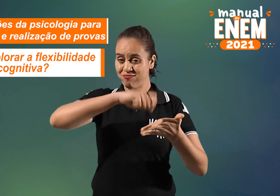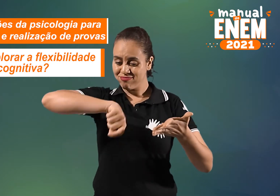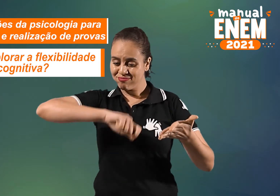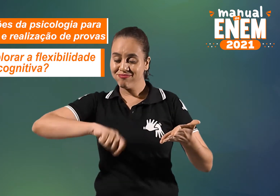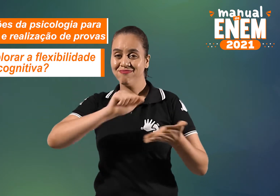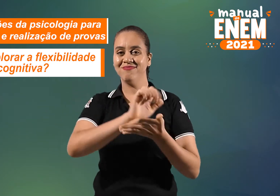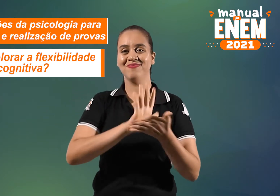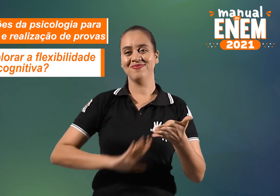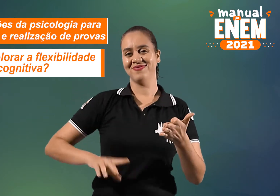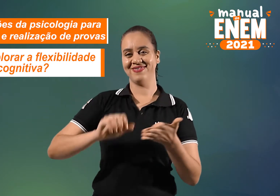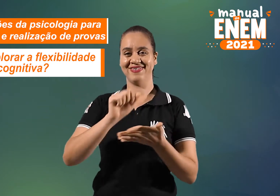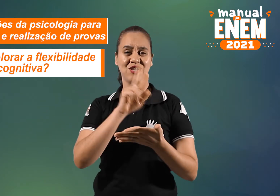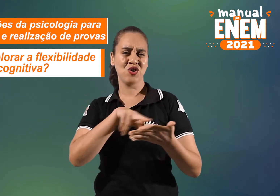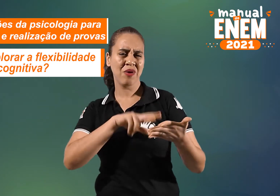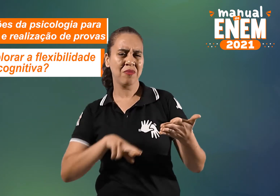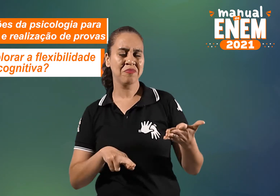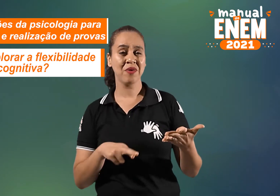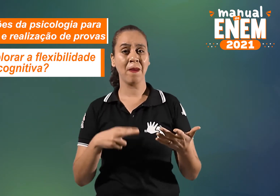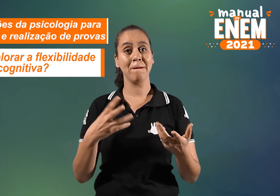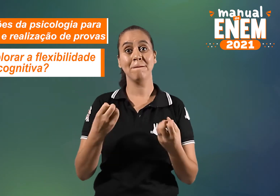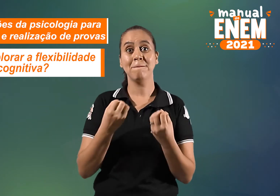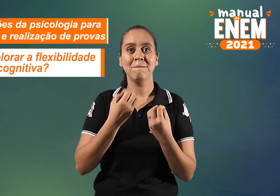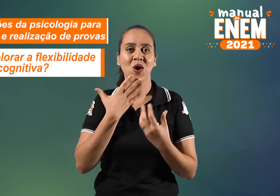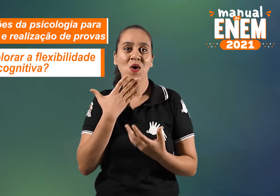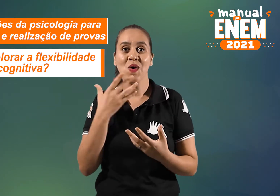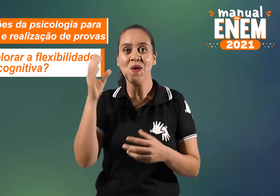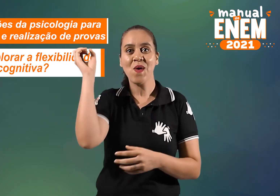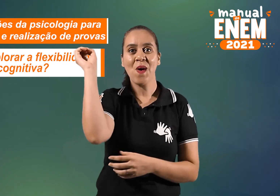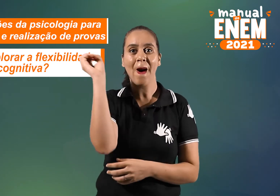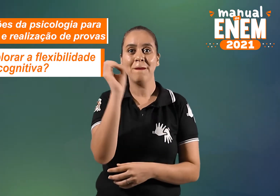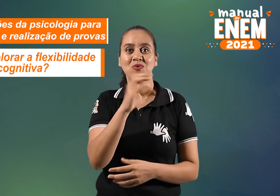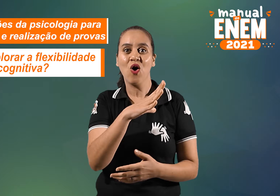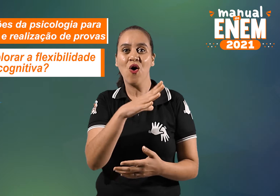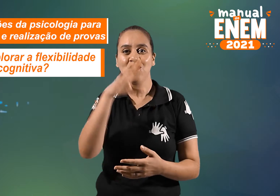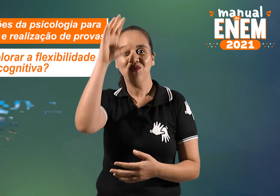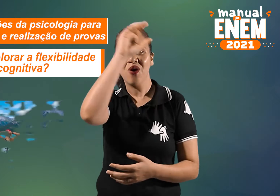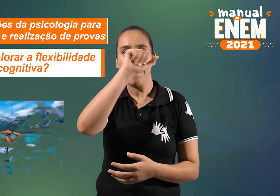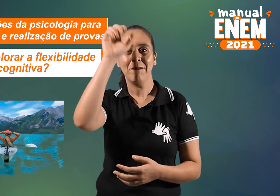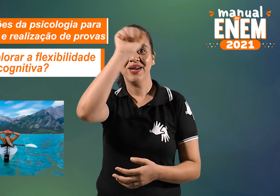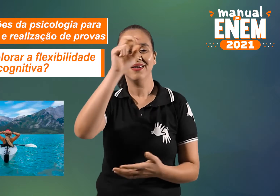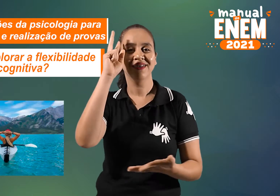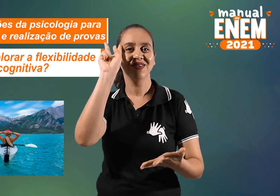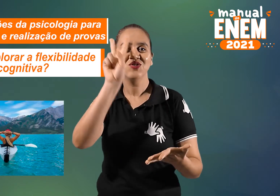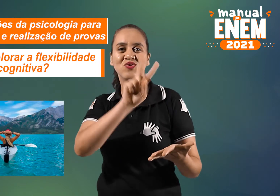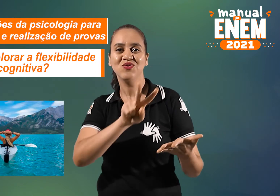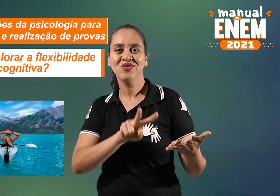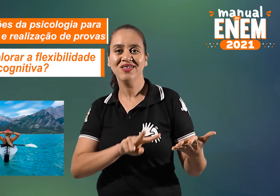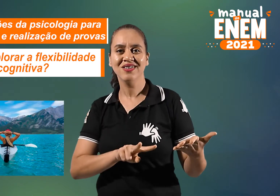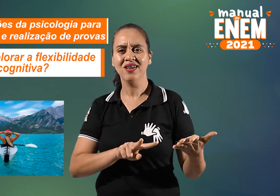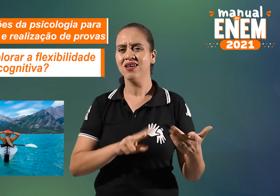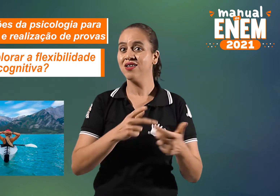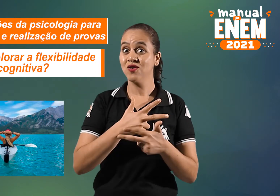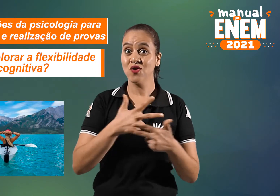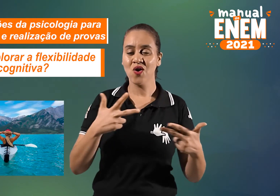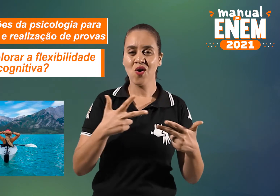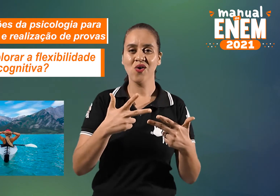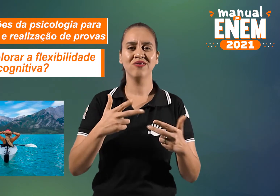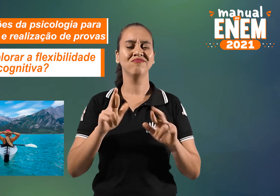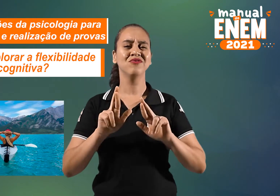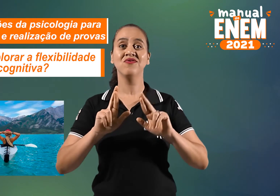e exercícios acadêmicos. Permita-se aprender coisas novas, conteúdos diferentes, leituras diferentes do que você está